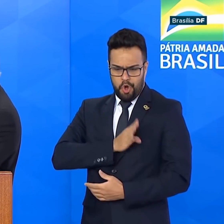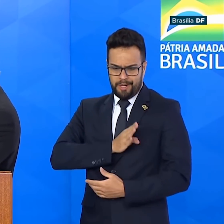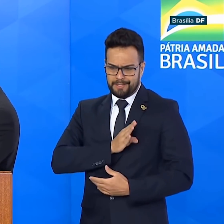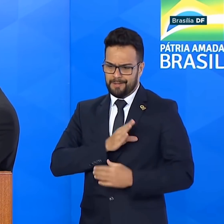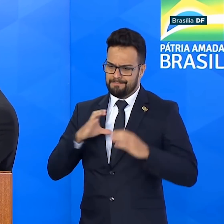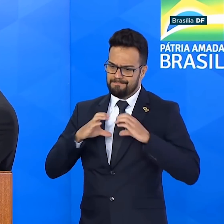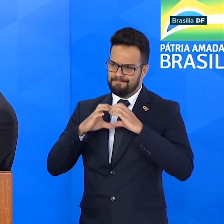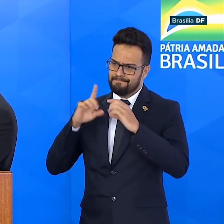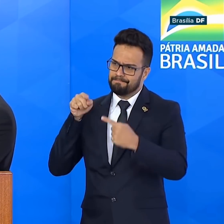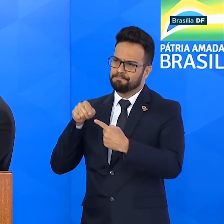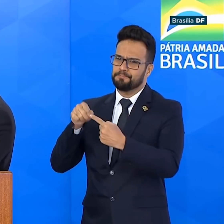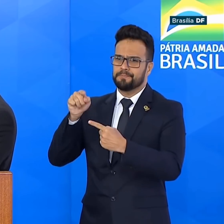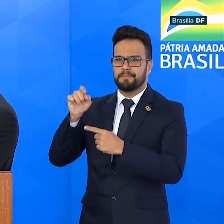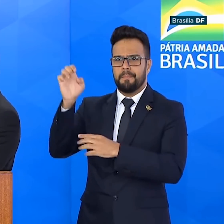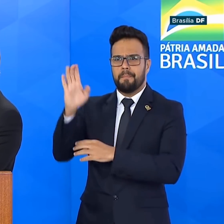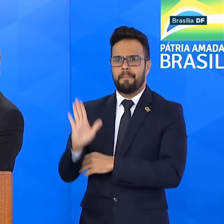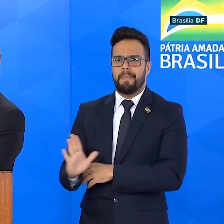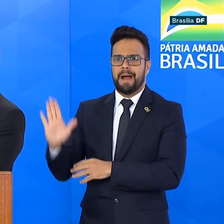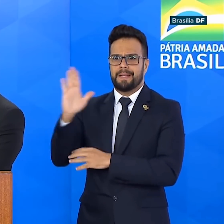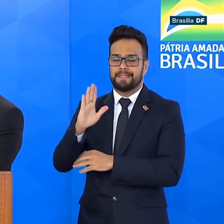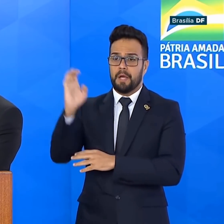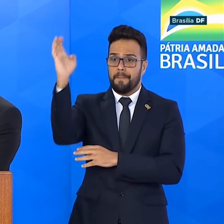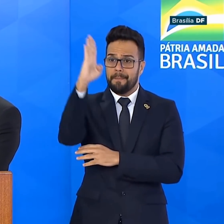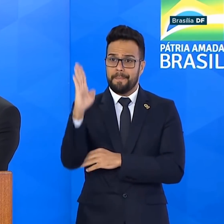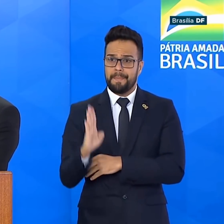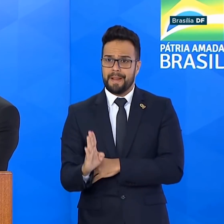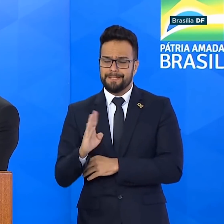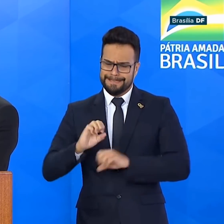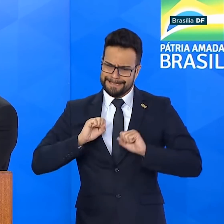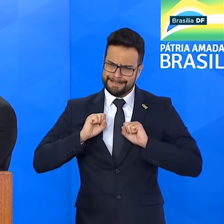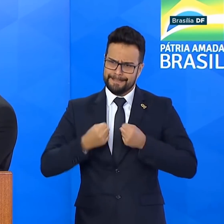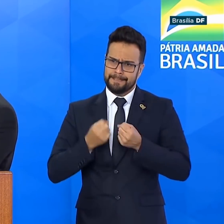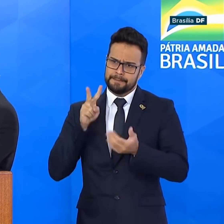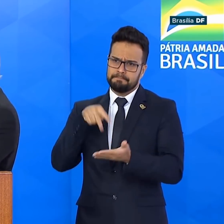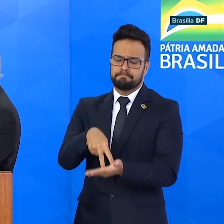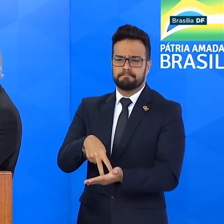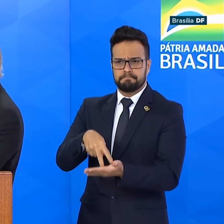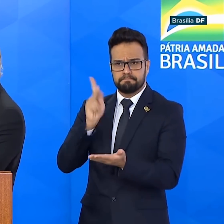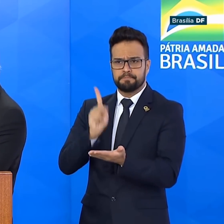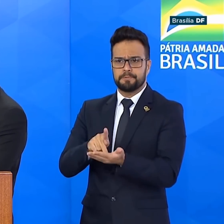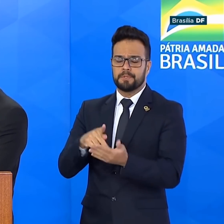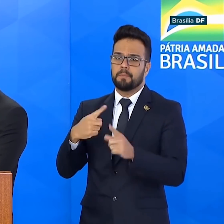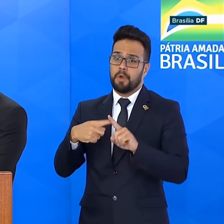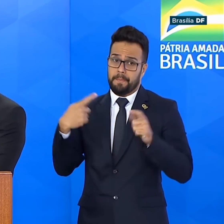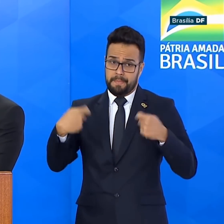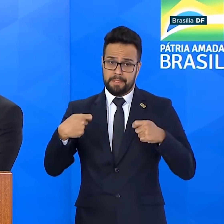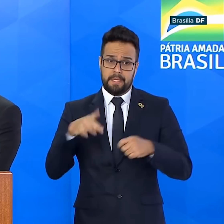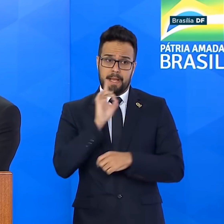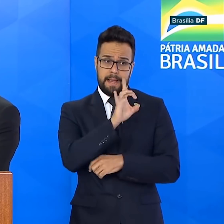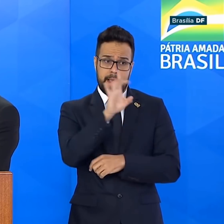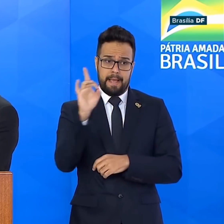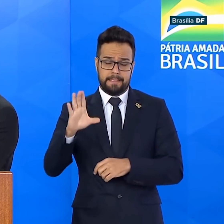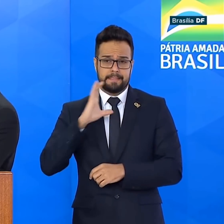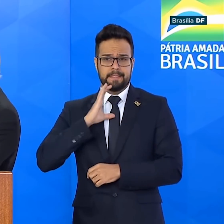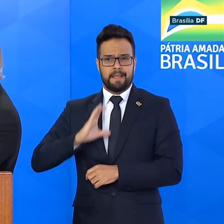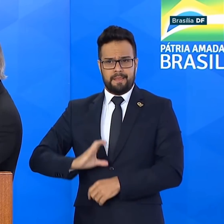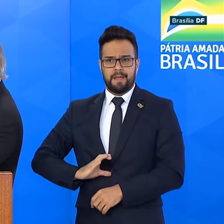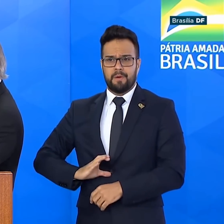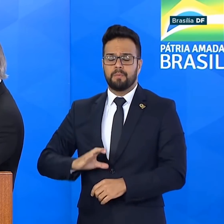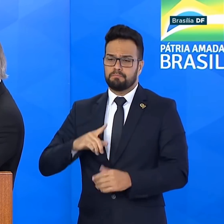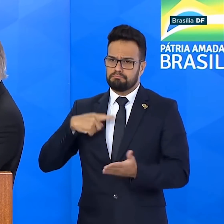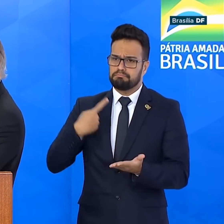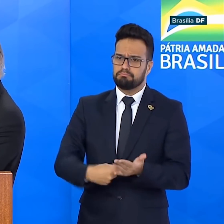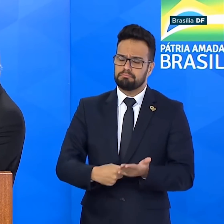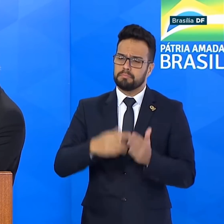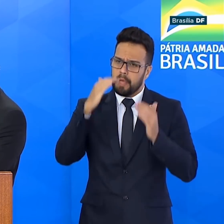bolsonarista acaba de alegar ao STF que não deve deixar Lula conhecer o que FBI e a Lava